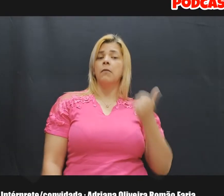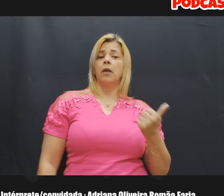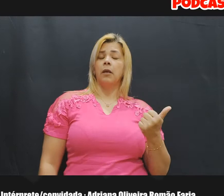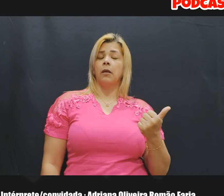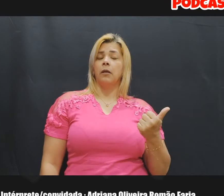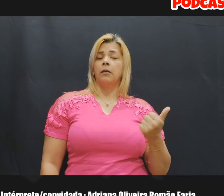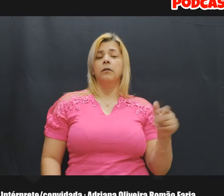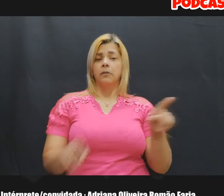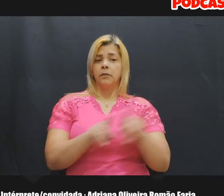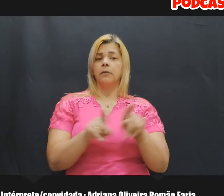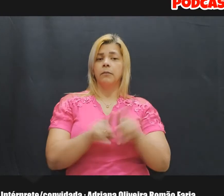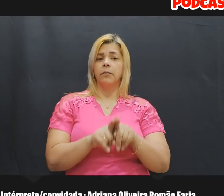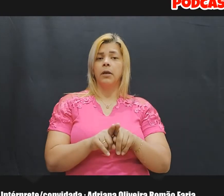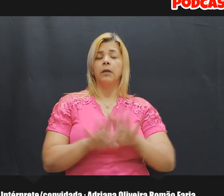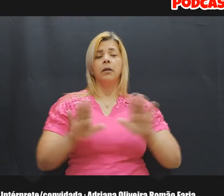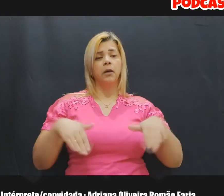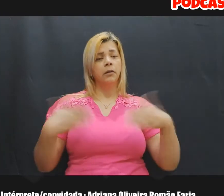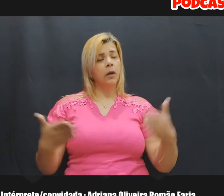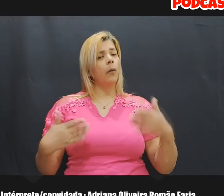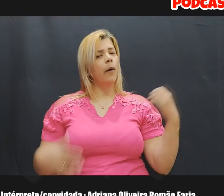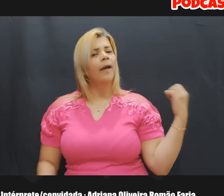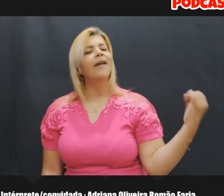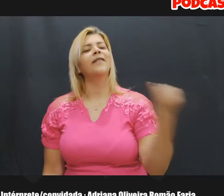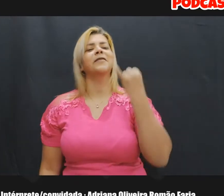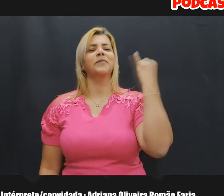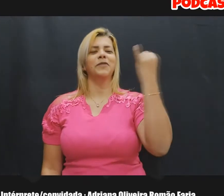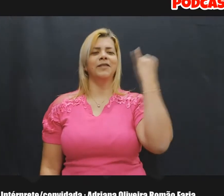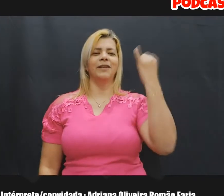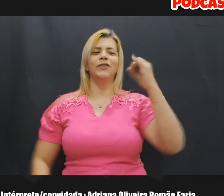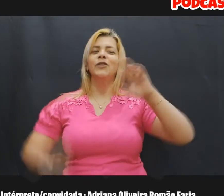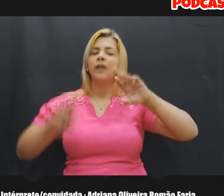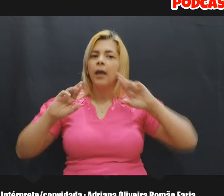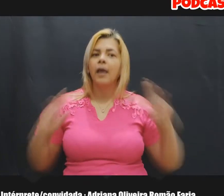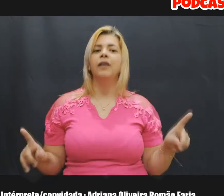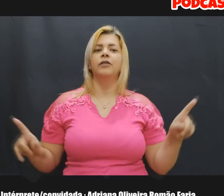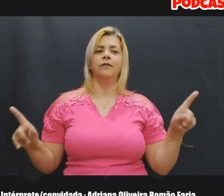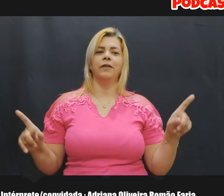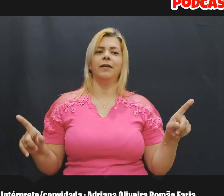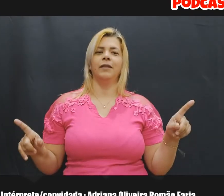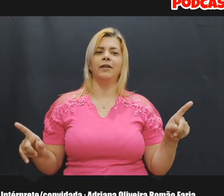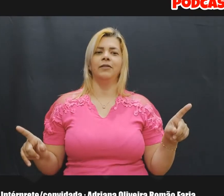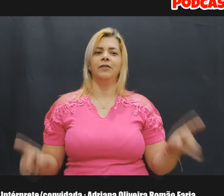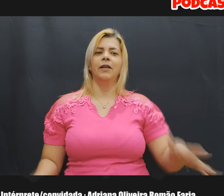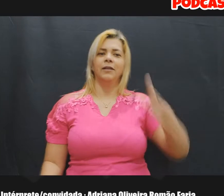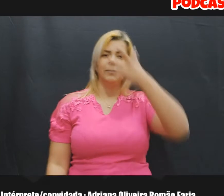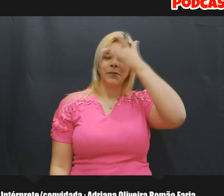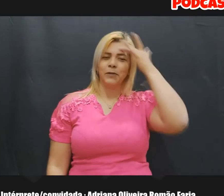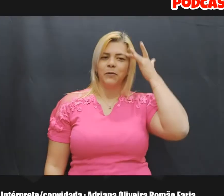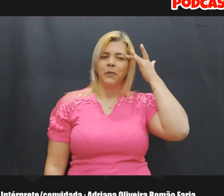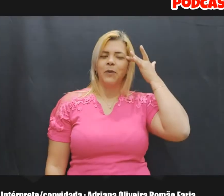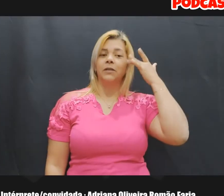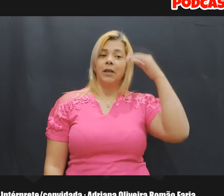querer, né? Do querer e estar à disposição, que faz diferença, né, para o público surdo em questão, né, professora?